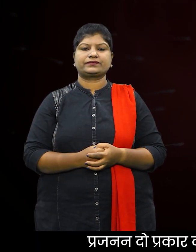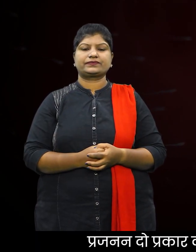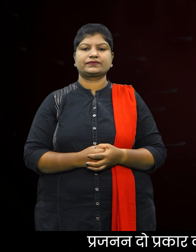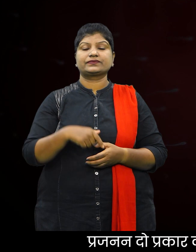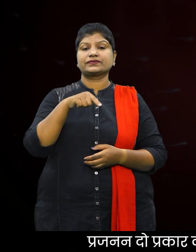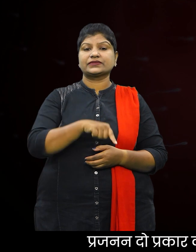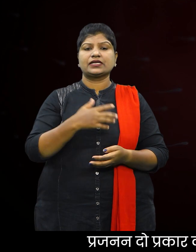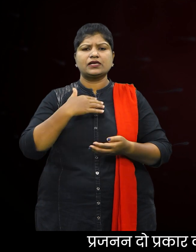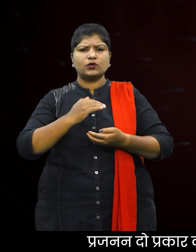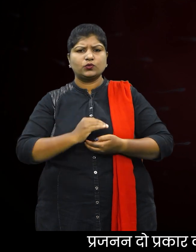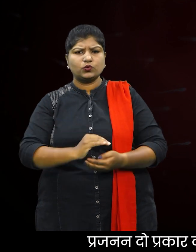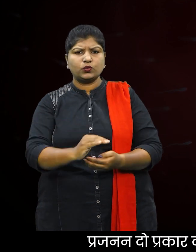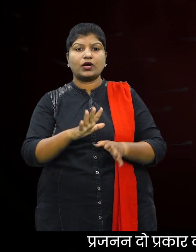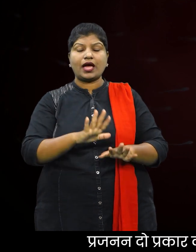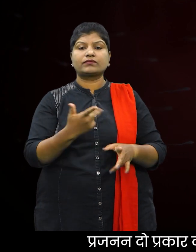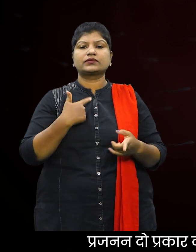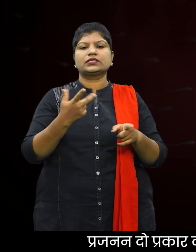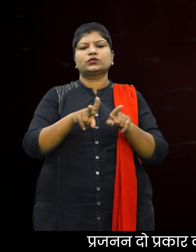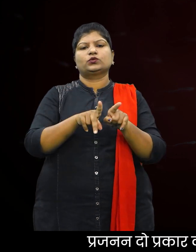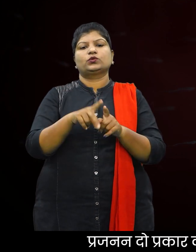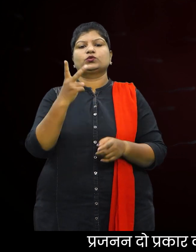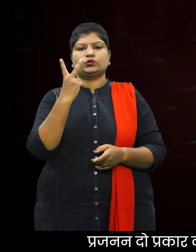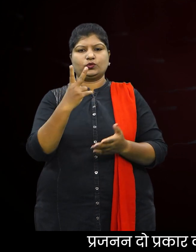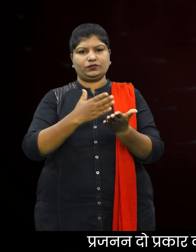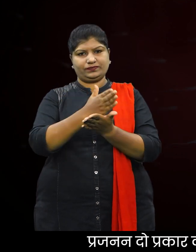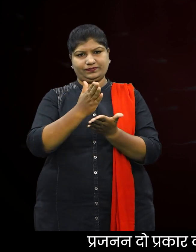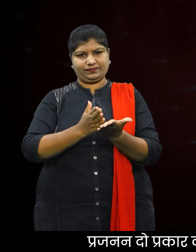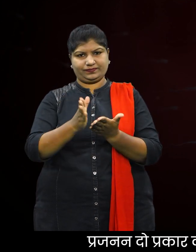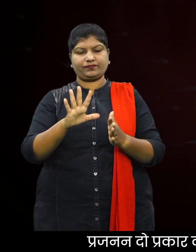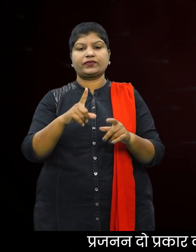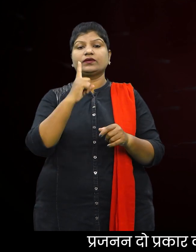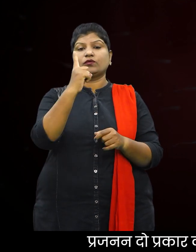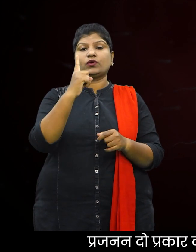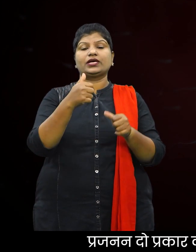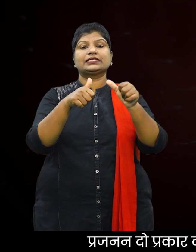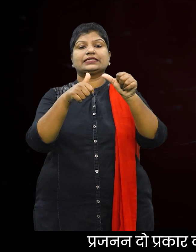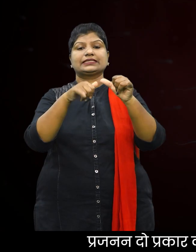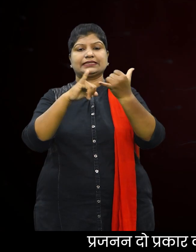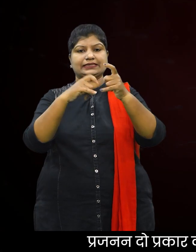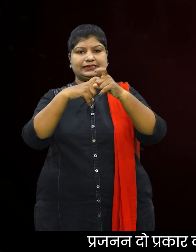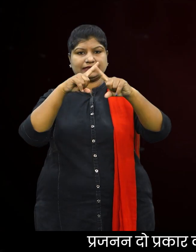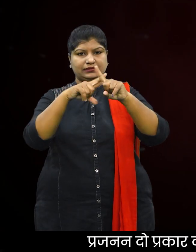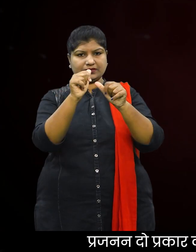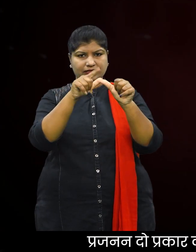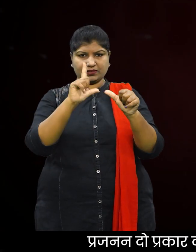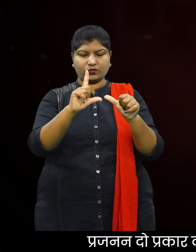प्रजनन 2 प्रकार का होता है, अलैंगिक और लैंगिक प्रजनन।